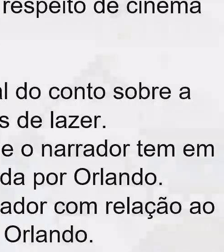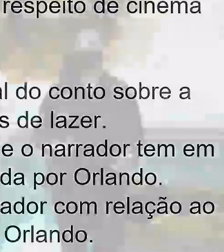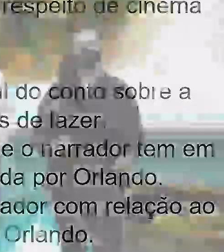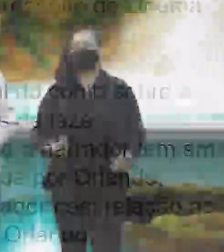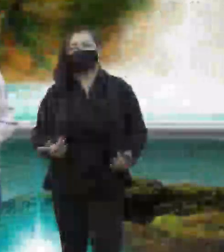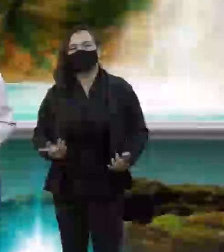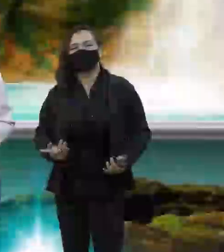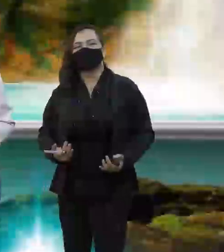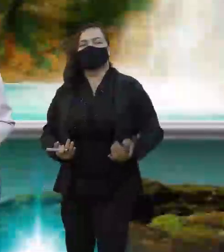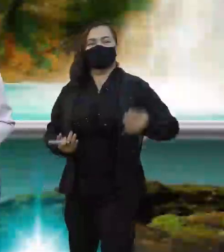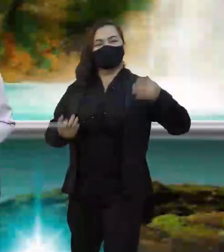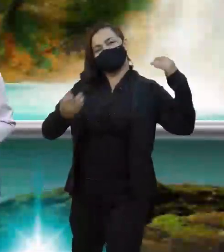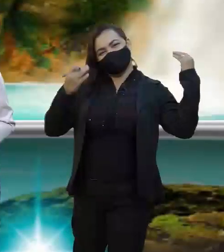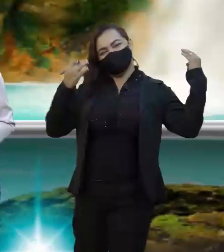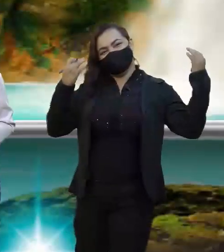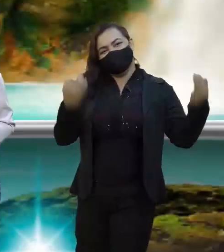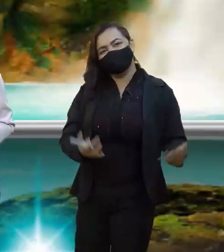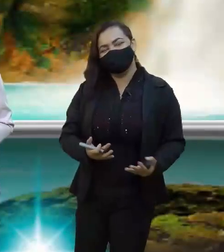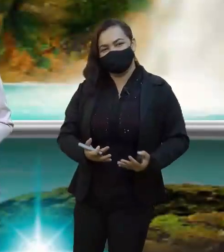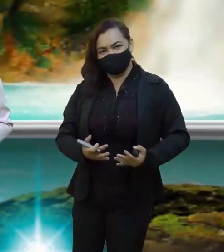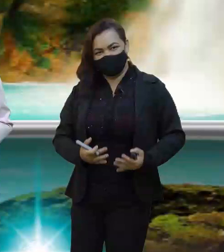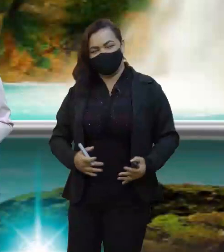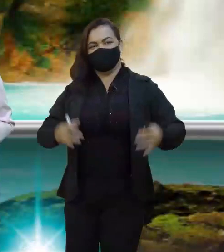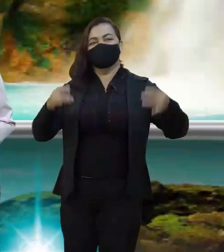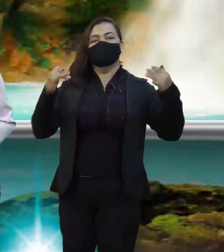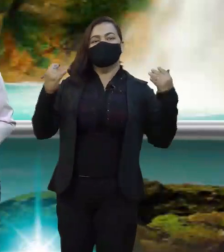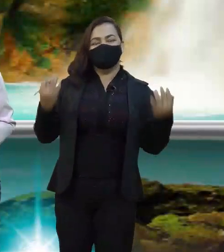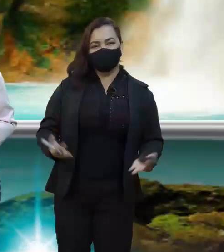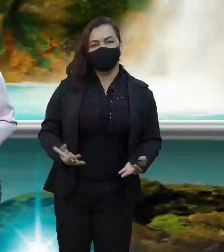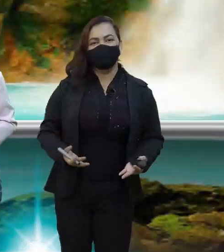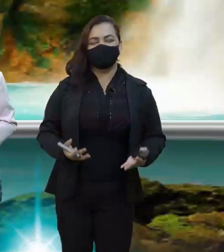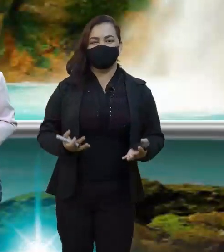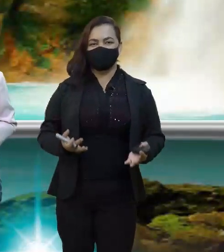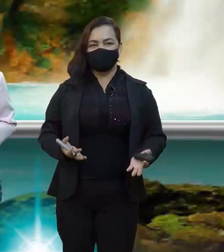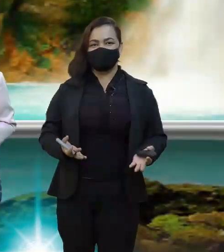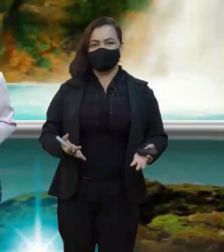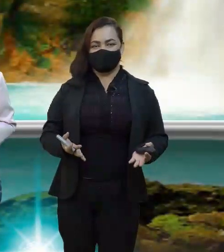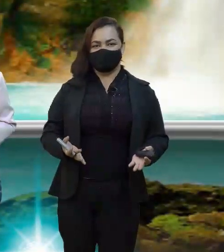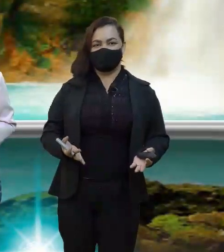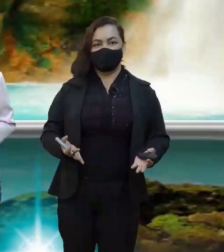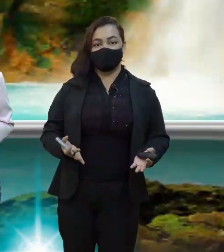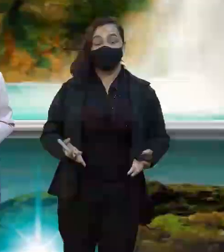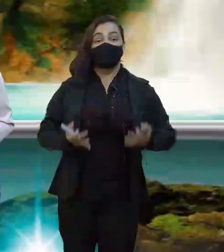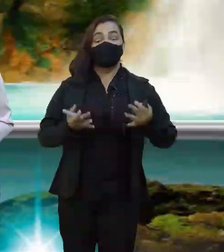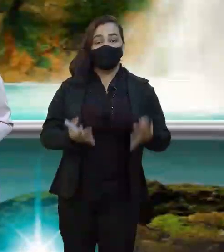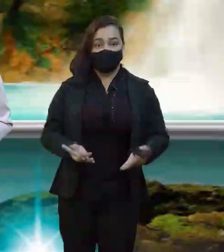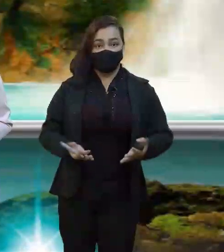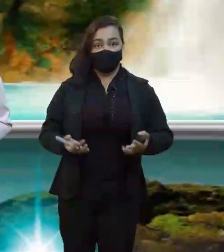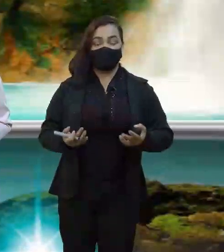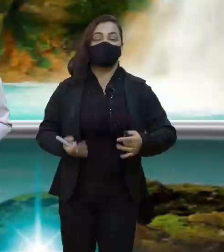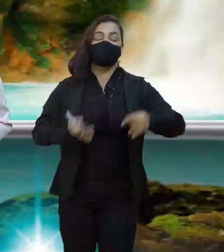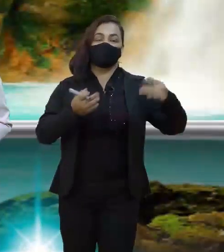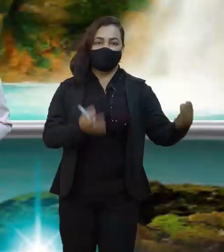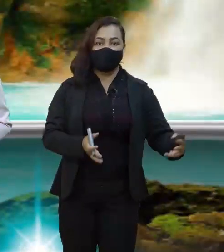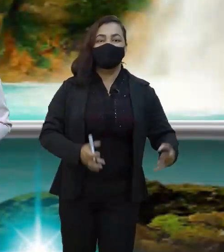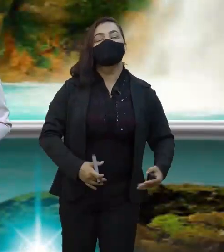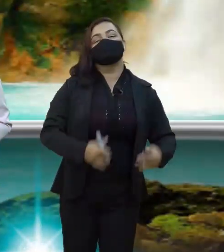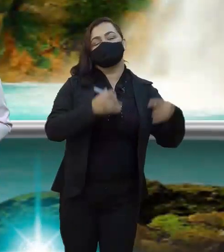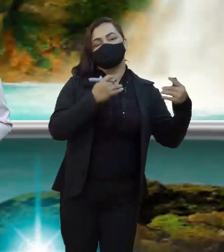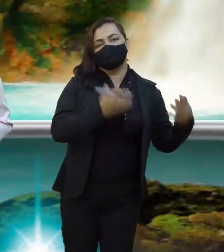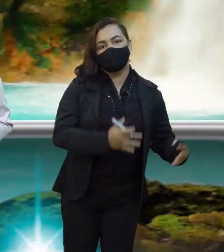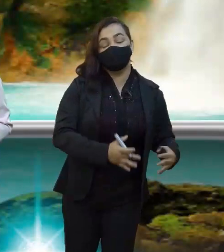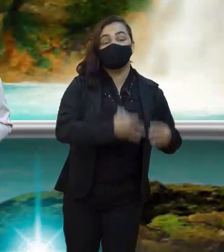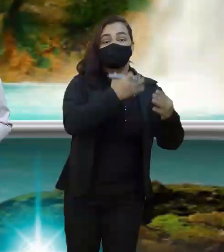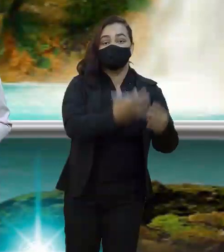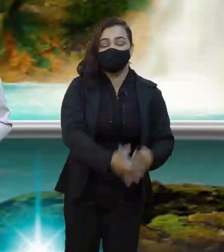Thalita. Ele gostava tanto do seu trabalho, tanto do seu ofício de carpinteiro, que o que ele fez? Ele foi lá,